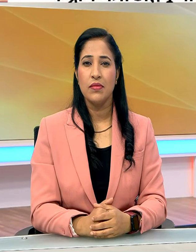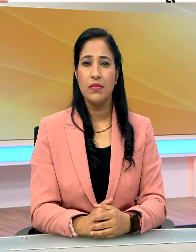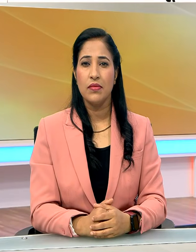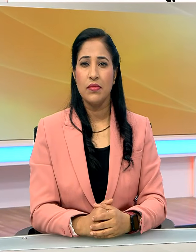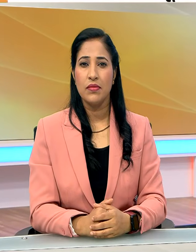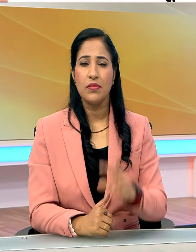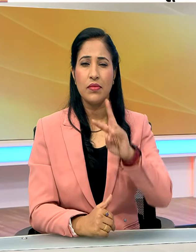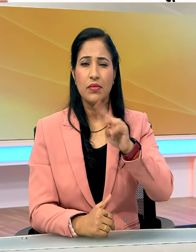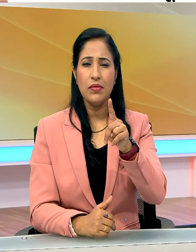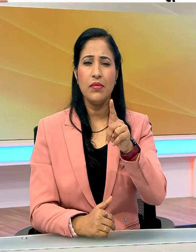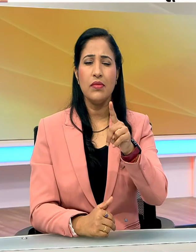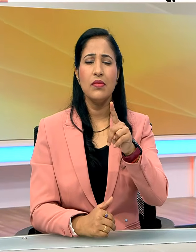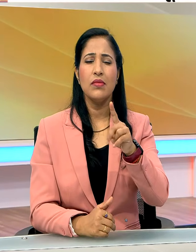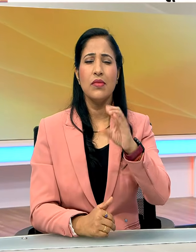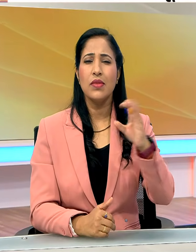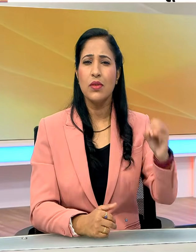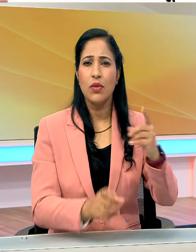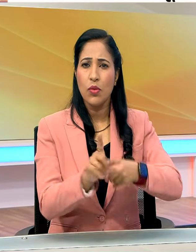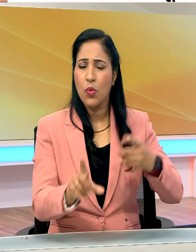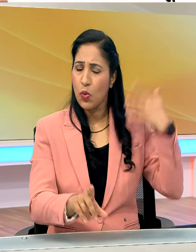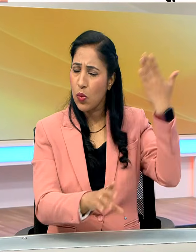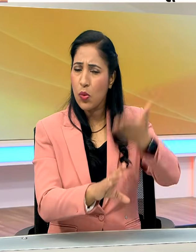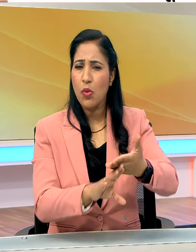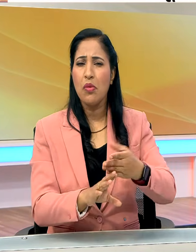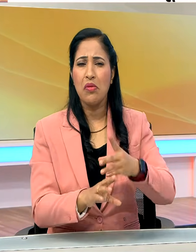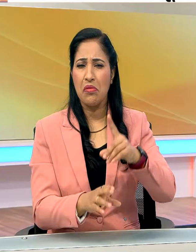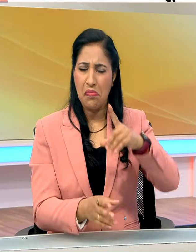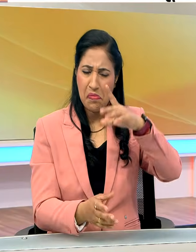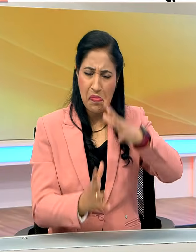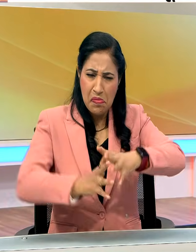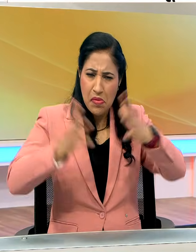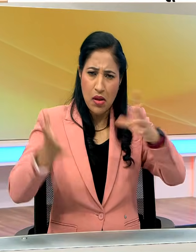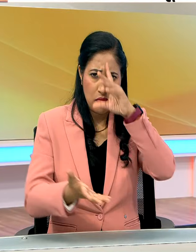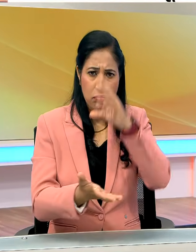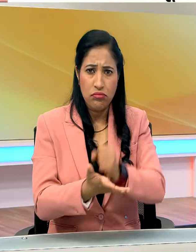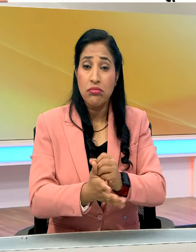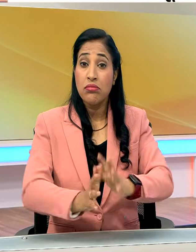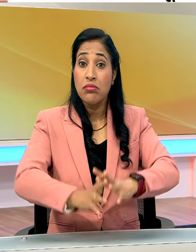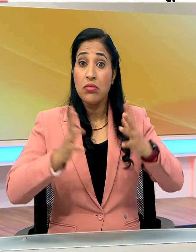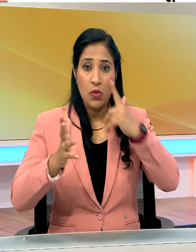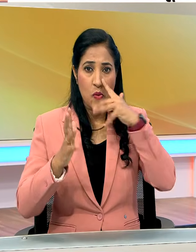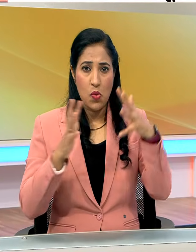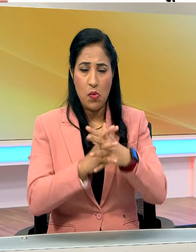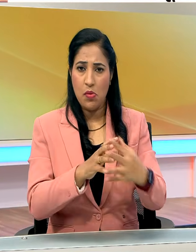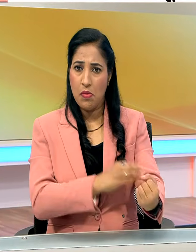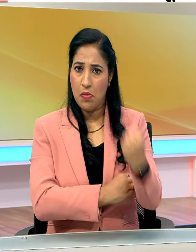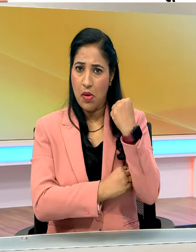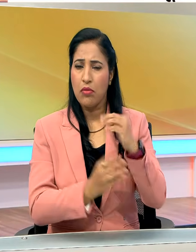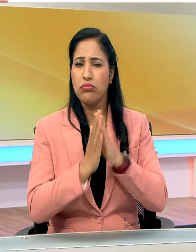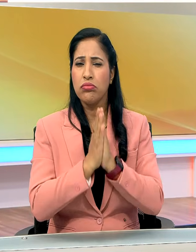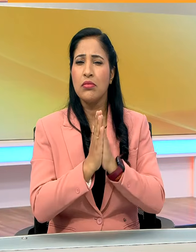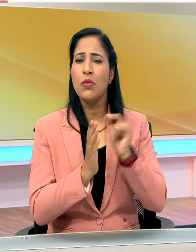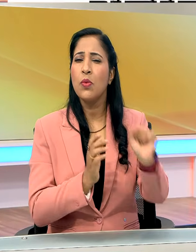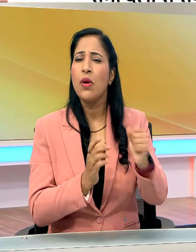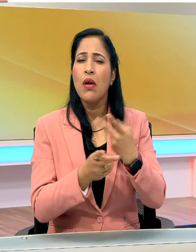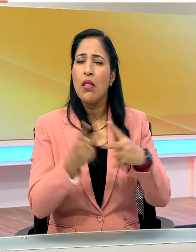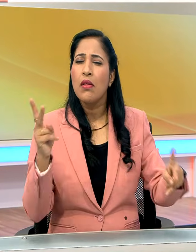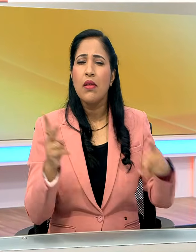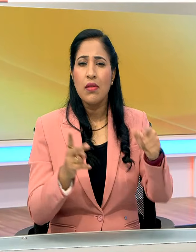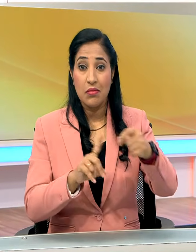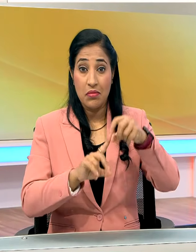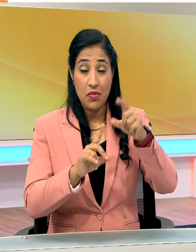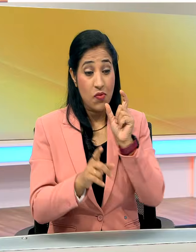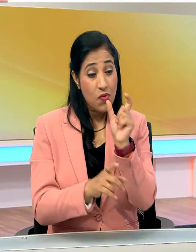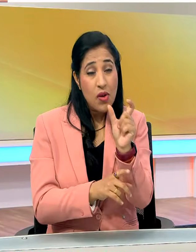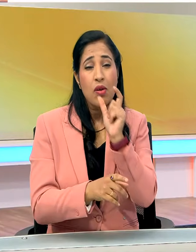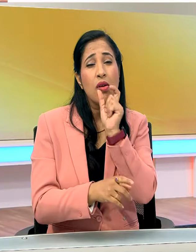21वीं सदी का सबसे बड़ा डिसीजन होगा, सबसे बड़ा निर्णय होगा नारी शक्ति वंदन अधिनियम। ये शब्द हैं प्रधानमंत्री